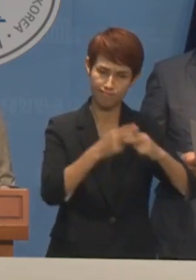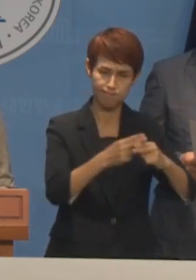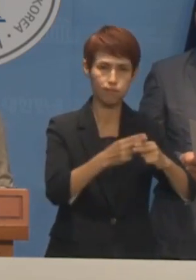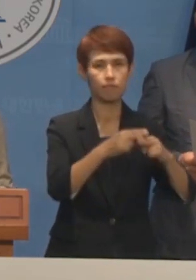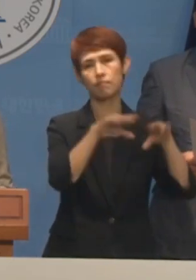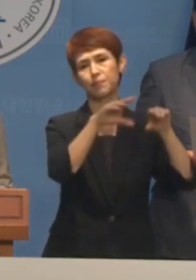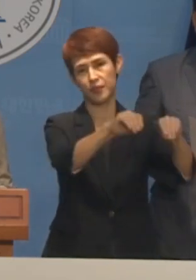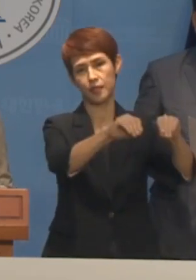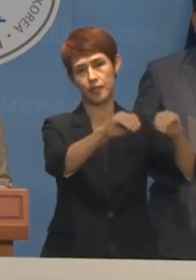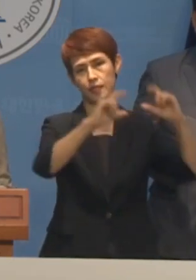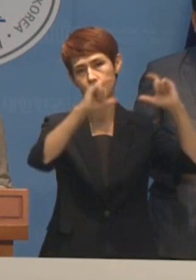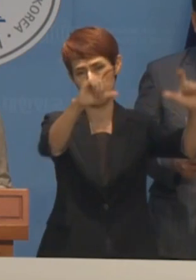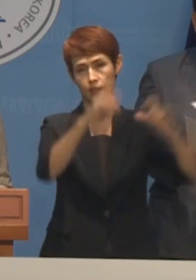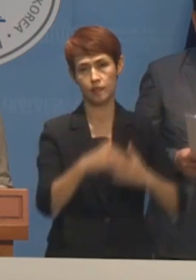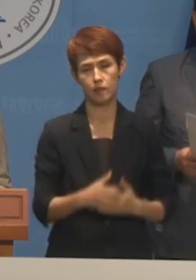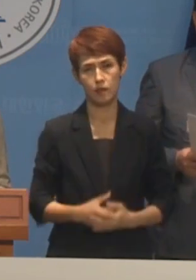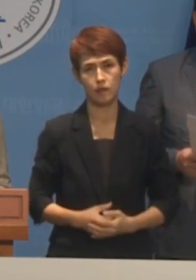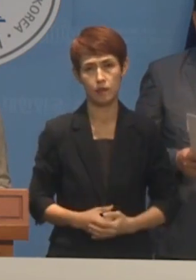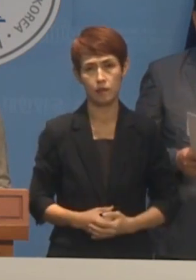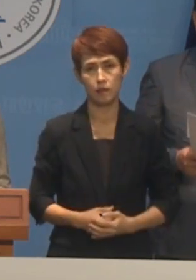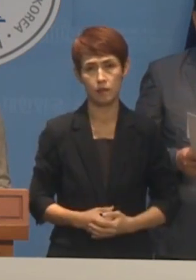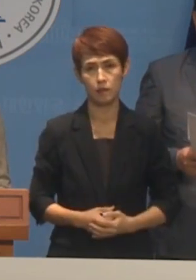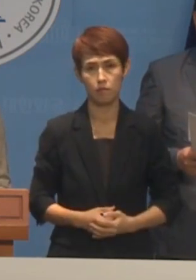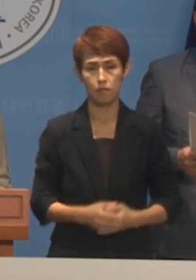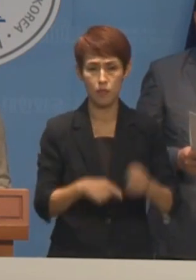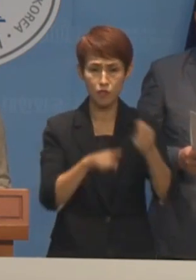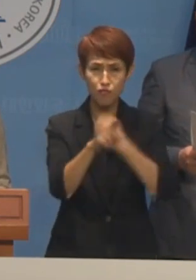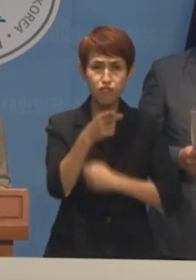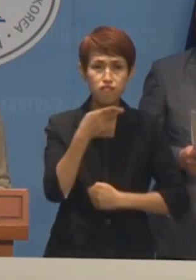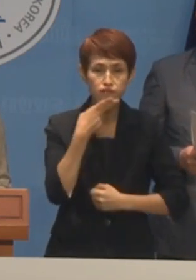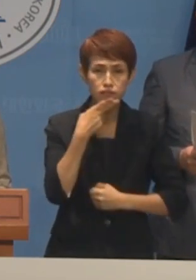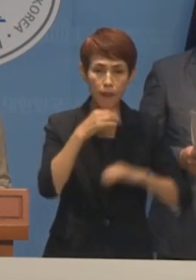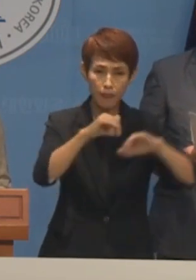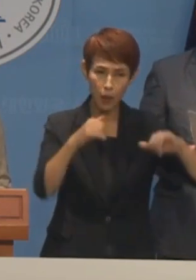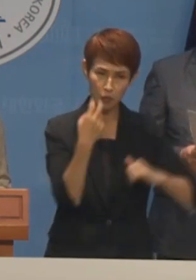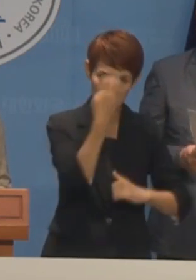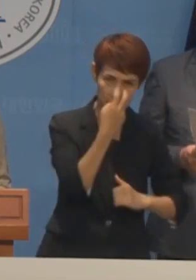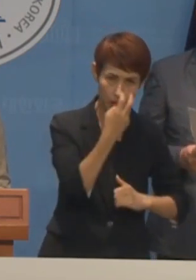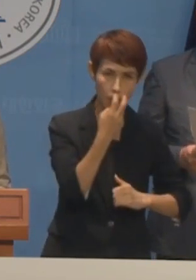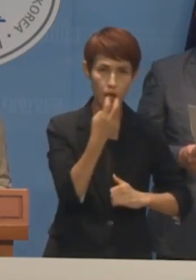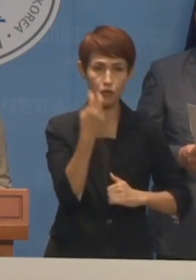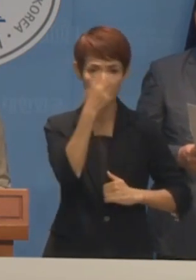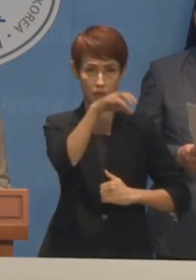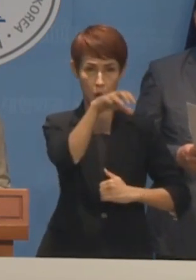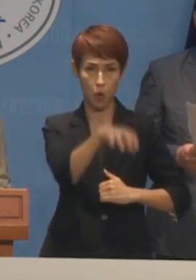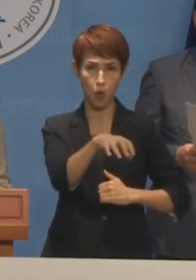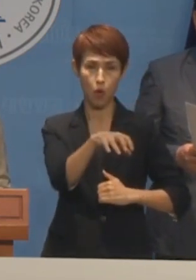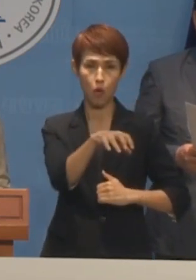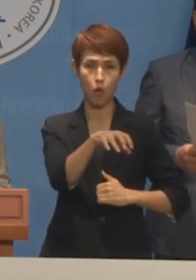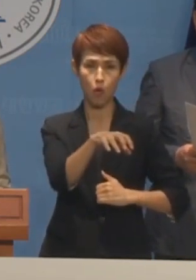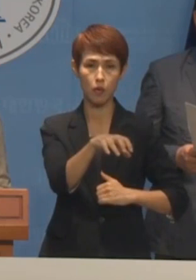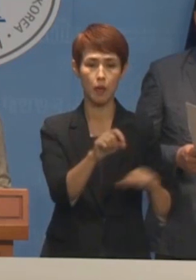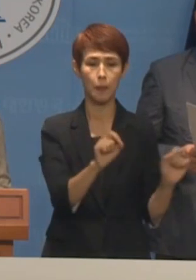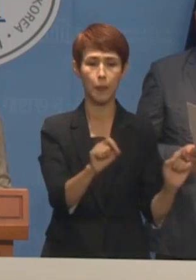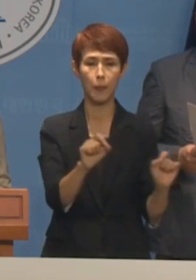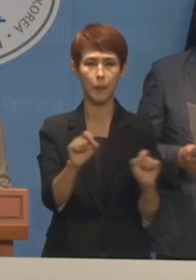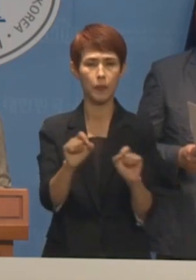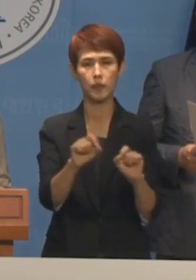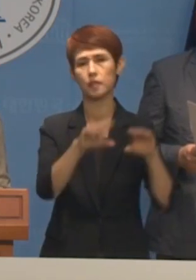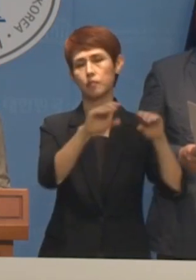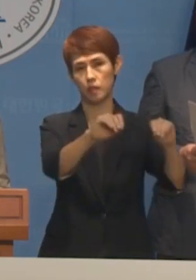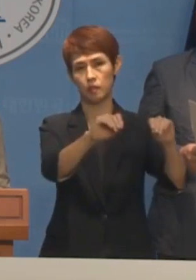금지를 천명했습니다. 합리적 근거 없는 별건 수사나 수사기관의 부당한 지연을